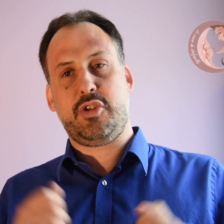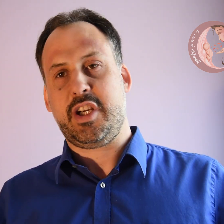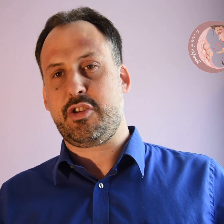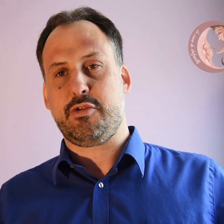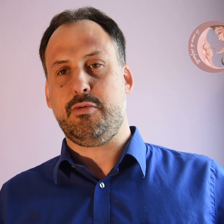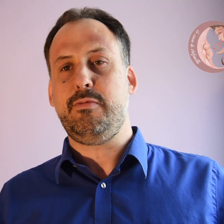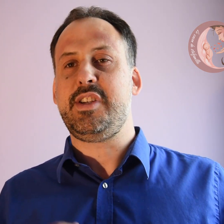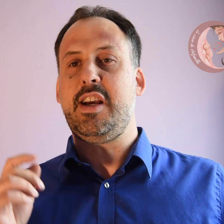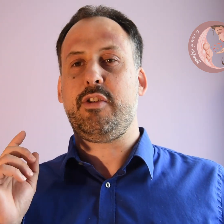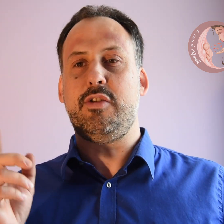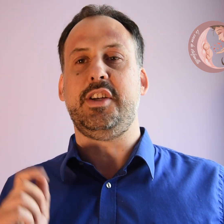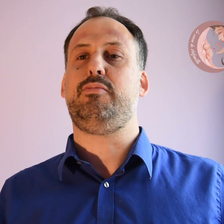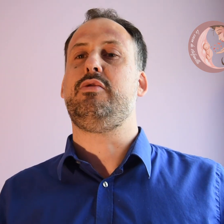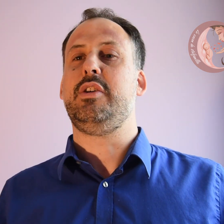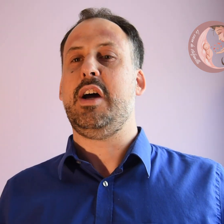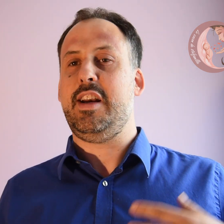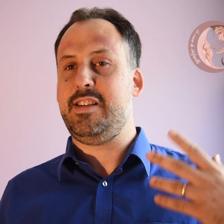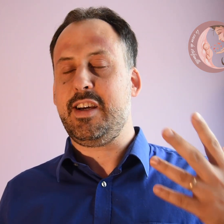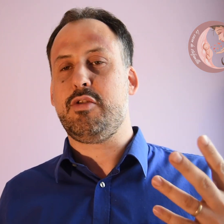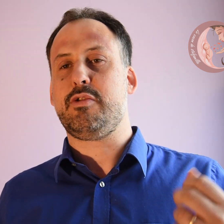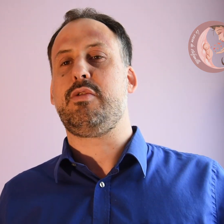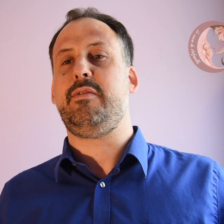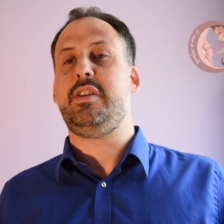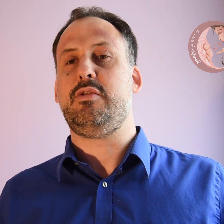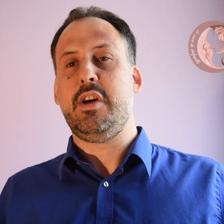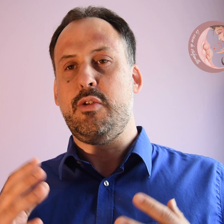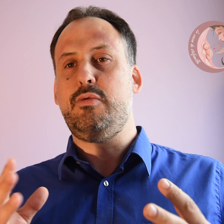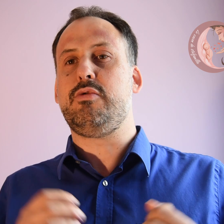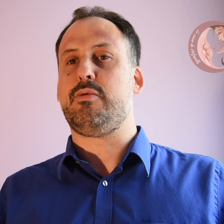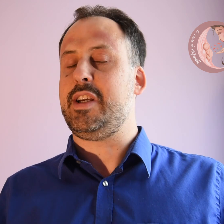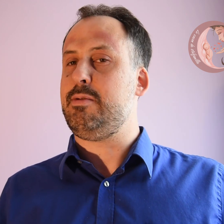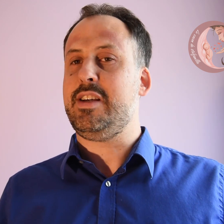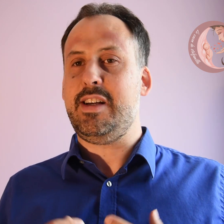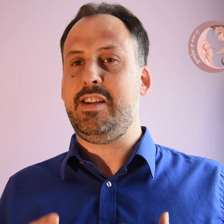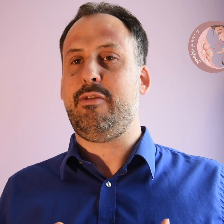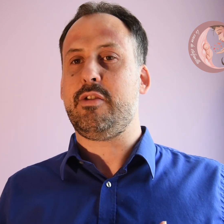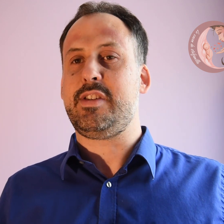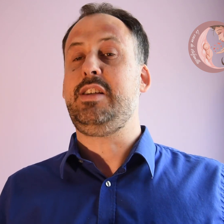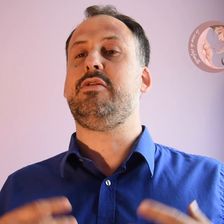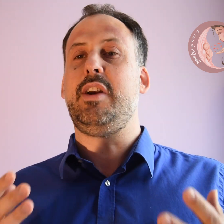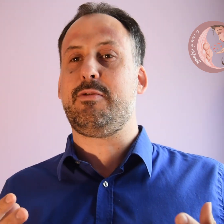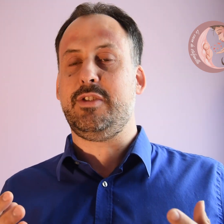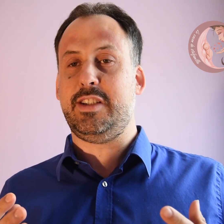chaque chanson vous allez avoir le lien pour aller directement sur la vidéo où sont expliquées les différents signes de la comptine